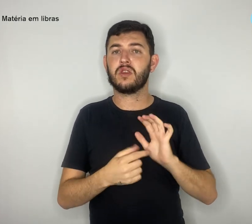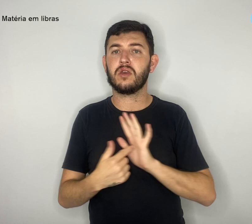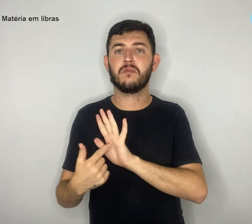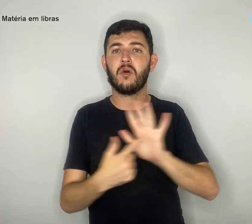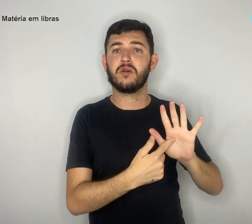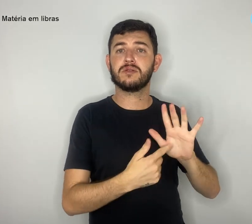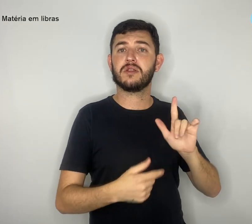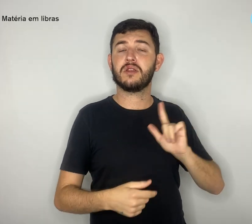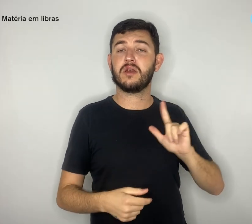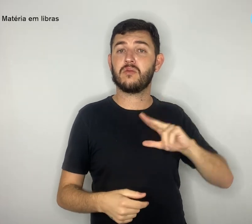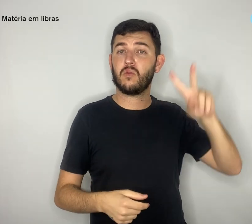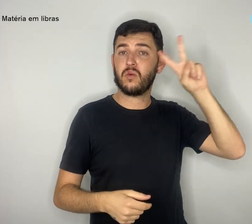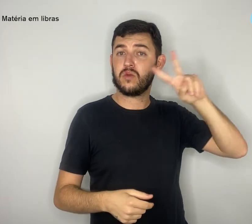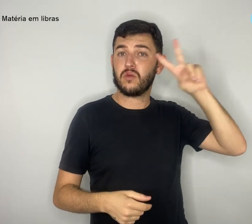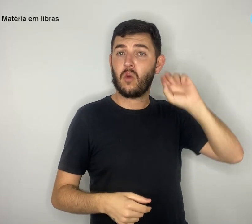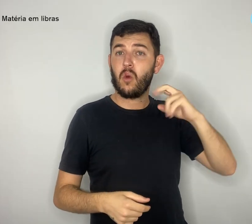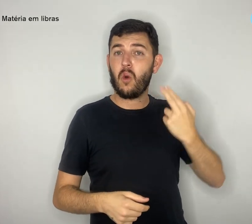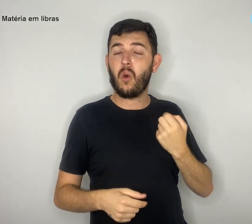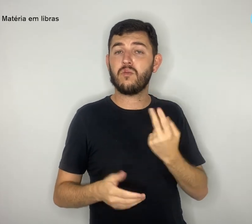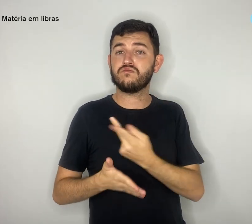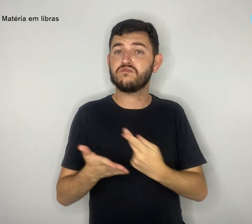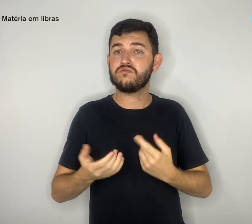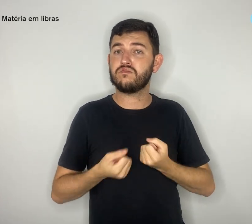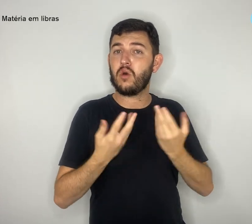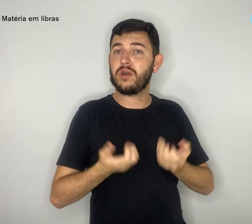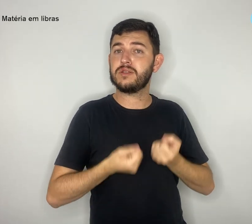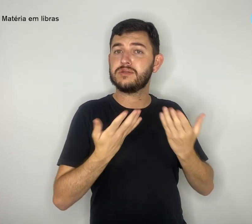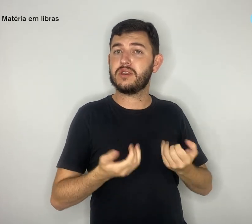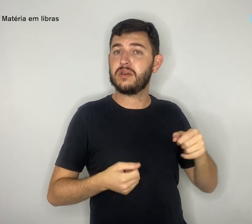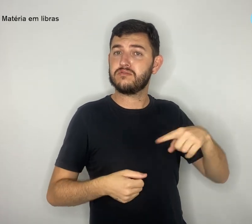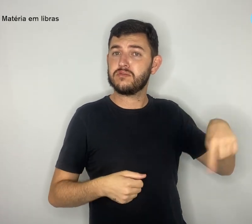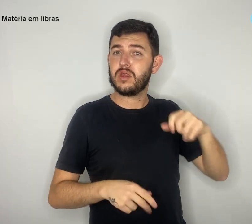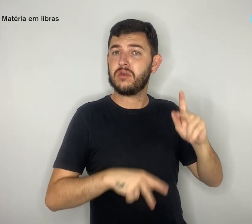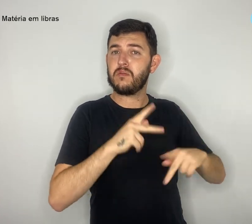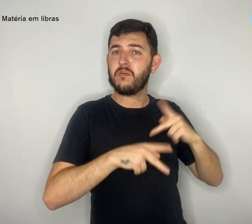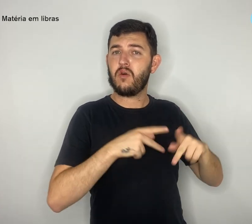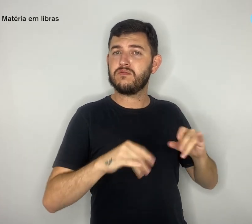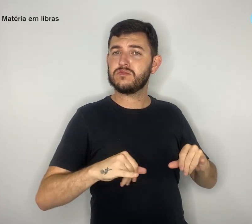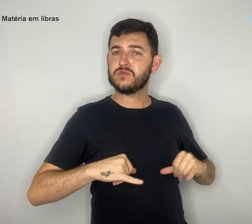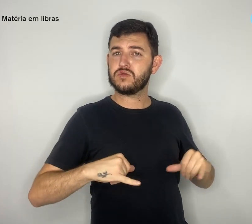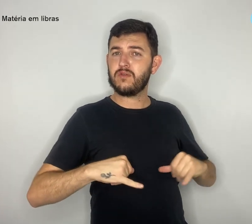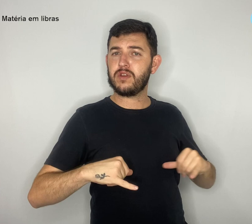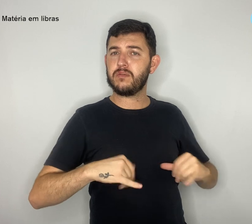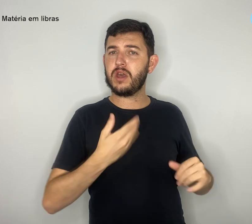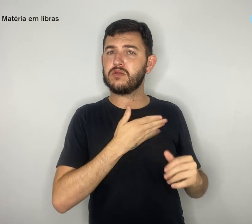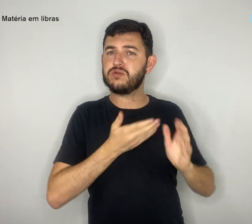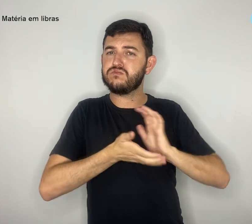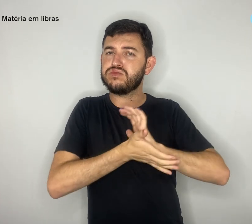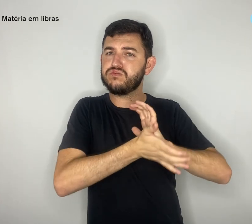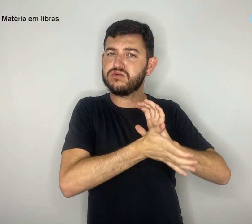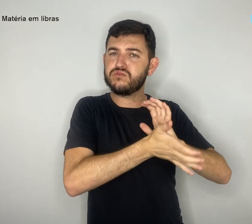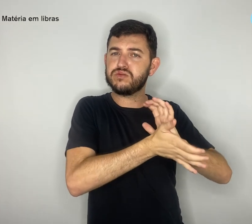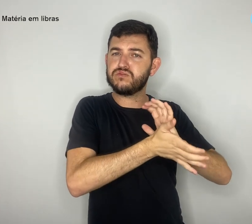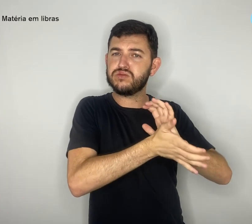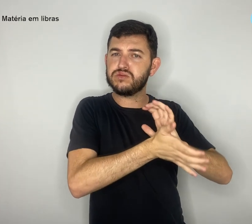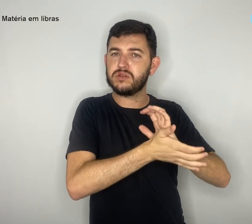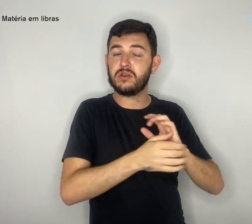poesia, o sofrimento e o apartheid desse povo. É importante ler escritores